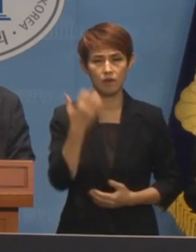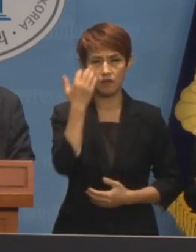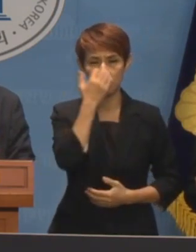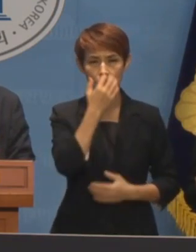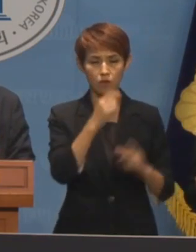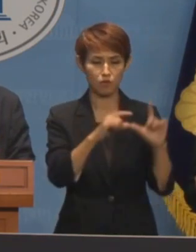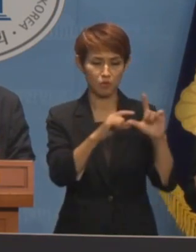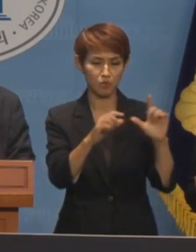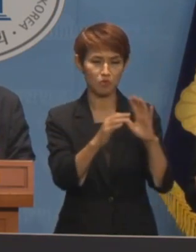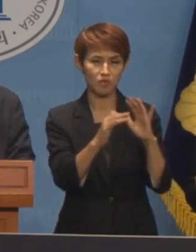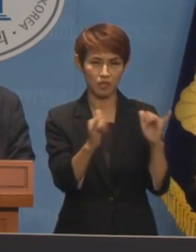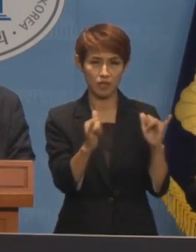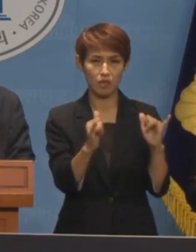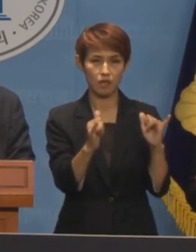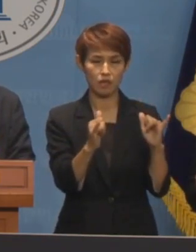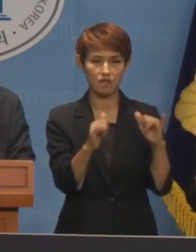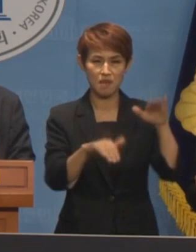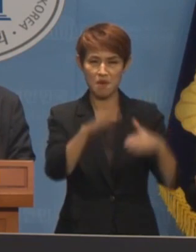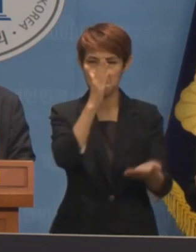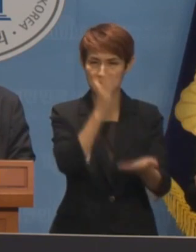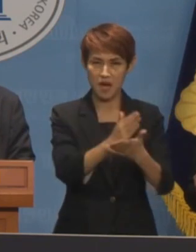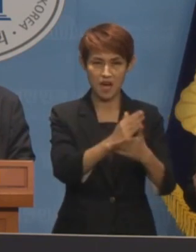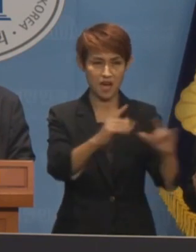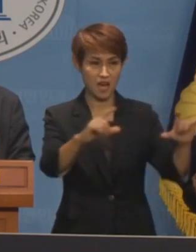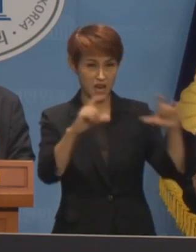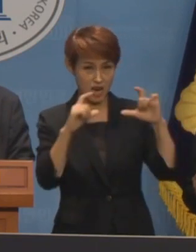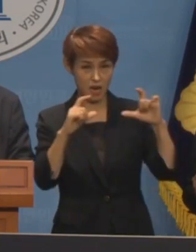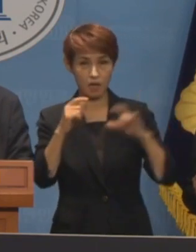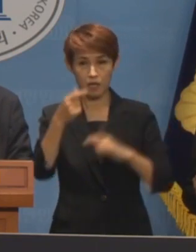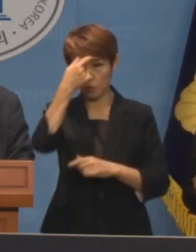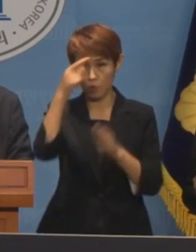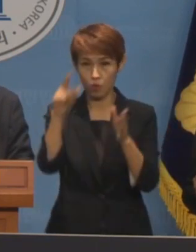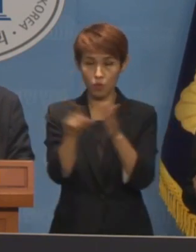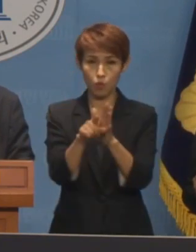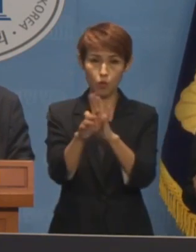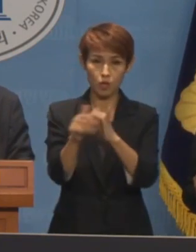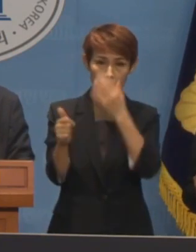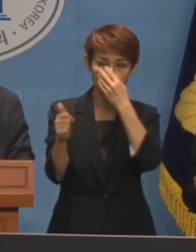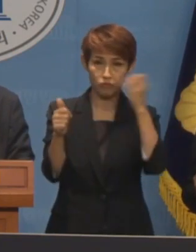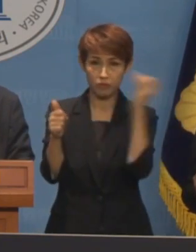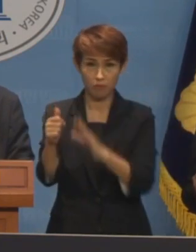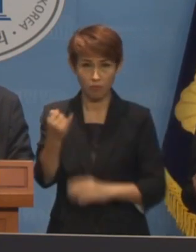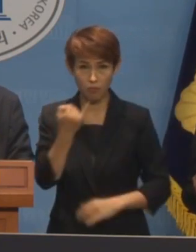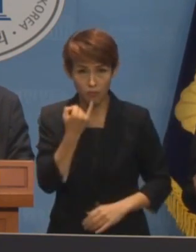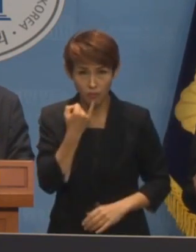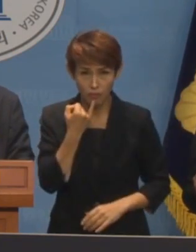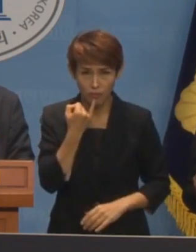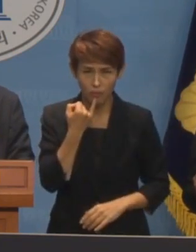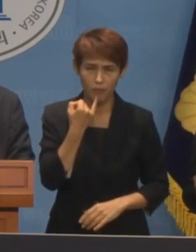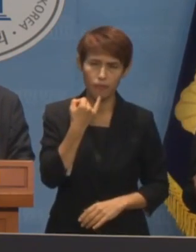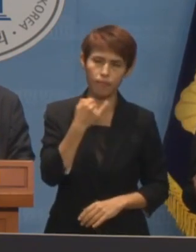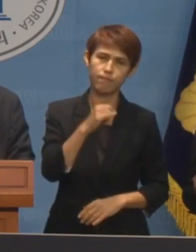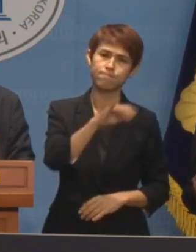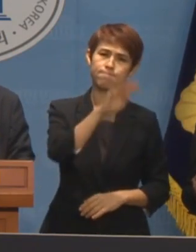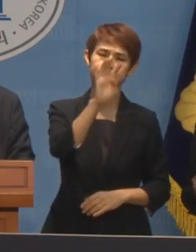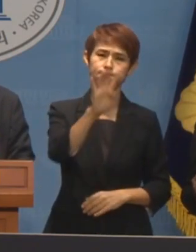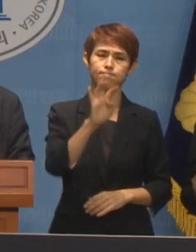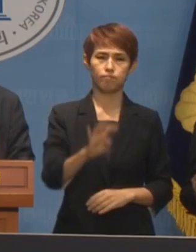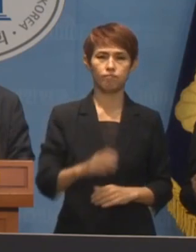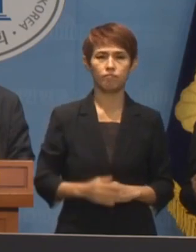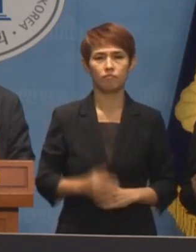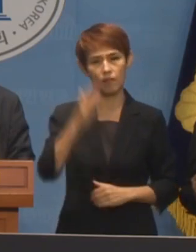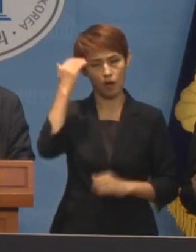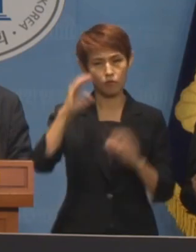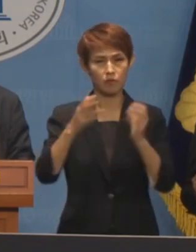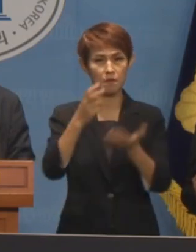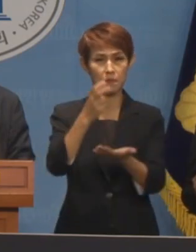배제하지 말라면서 기독교인을 능멸해도 되는지 묻지 않을 수가 없습니다. 대한민국의 헌법에